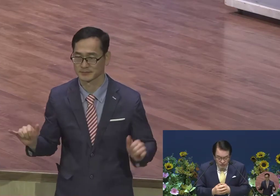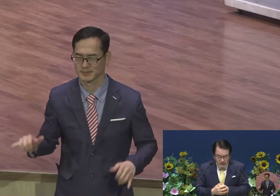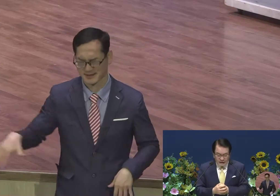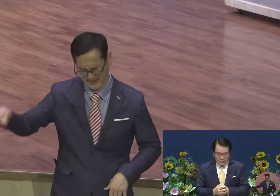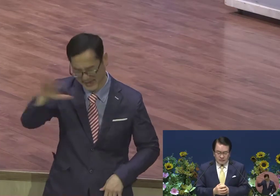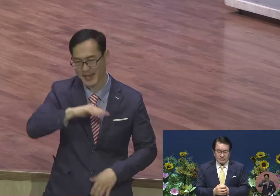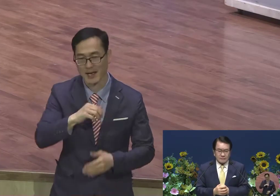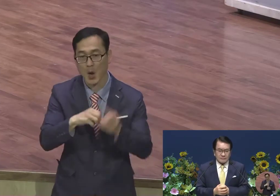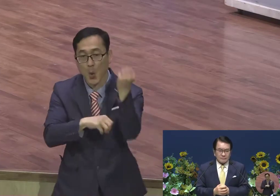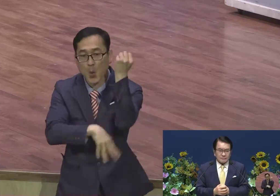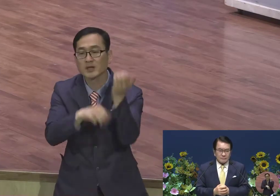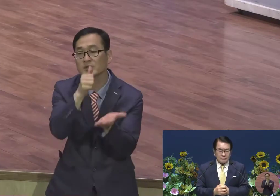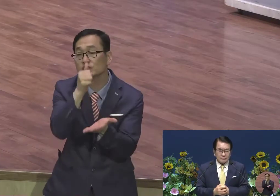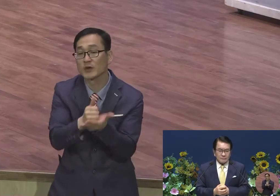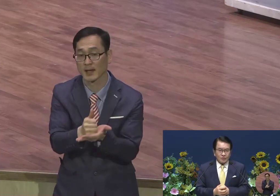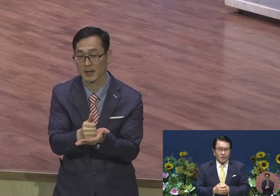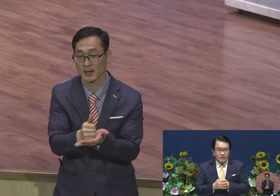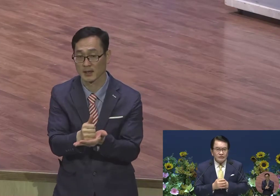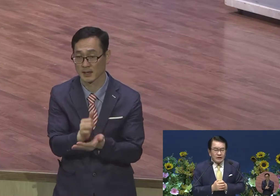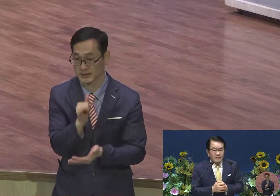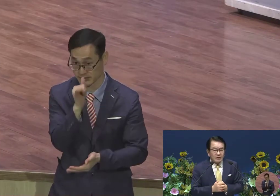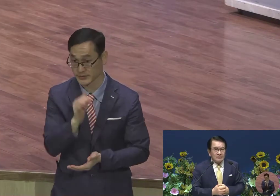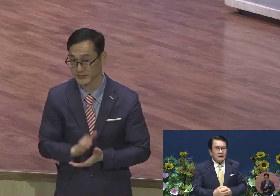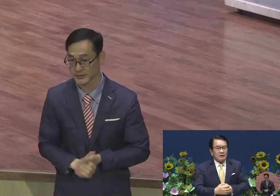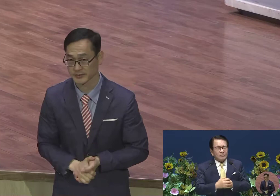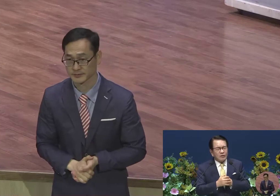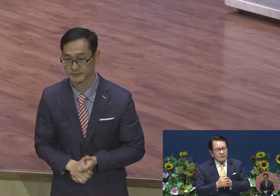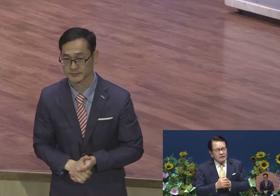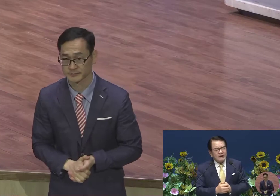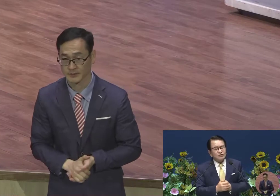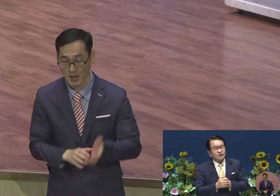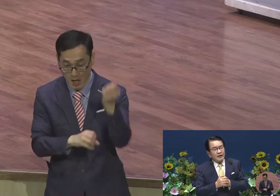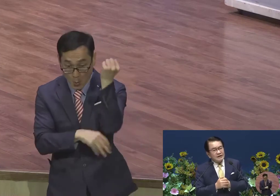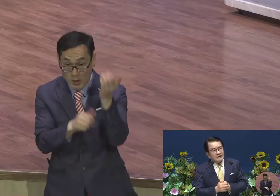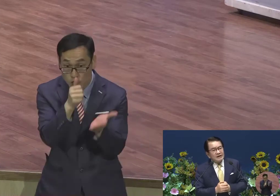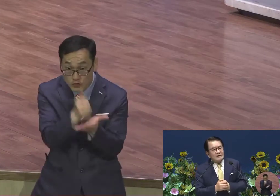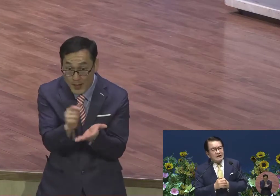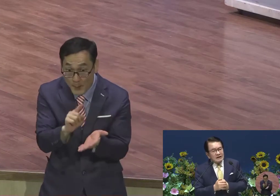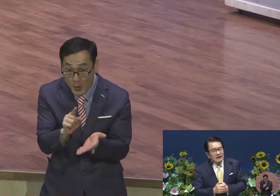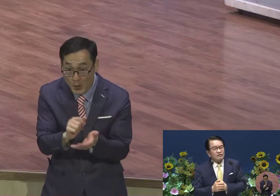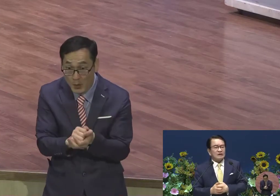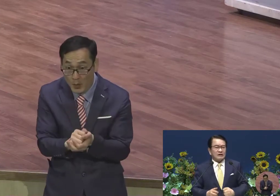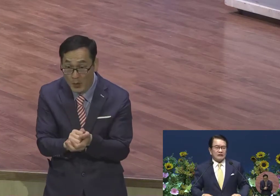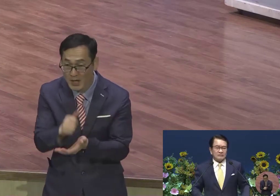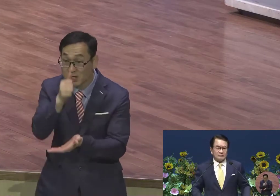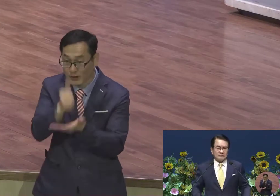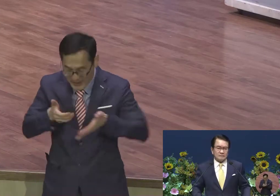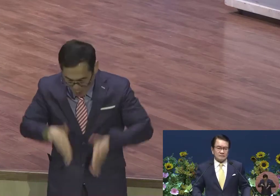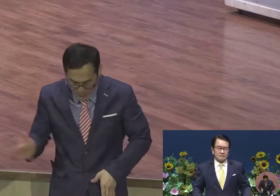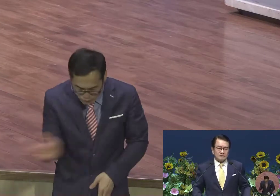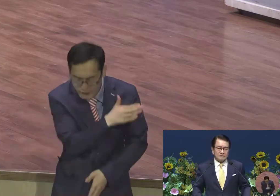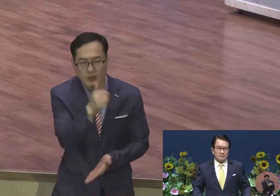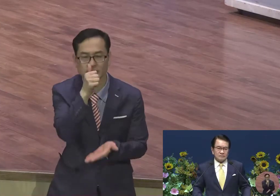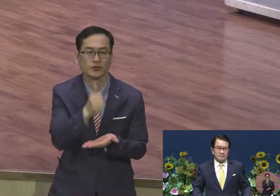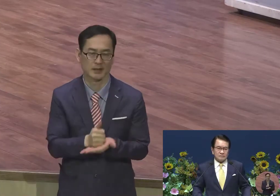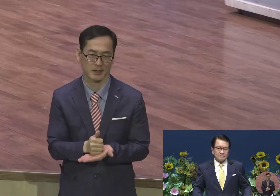원죄를 가지고 있어요 원죄란 말은 모든 인간이 죄인된 상태로 살아가요